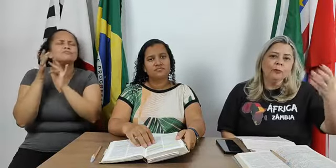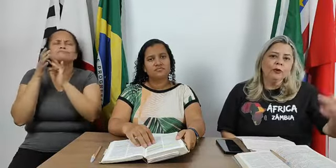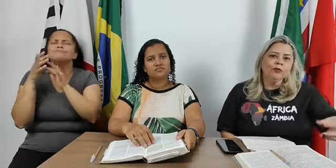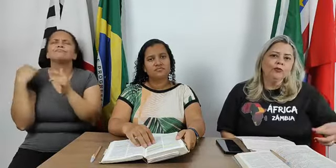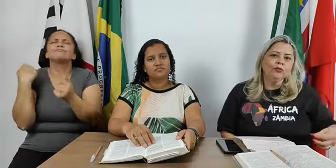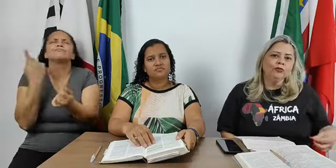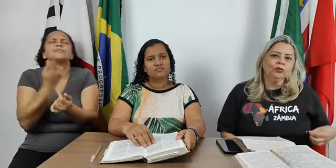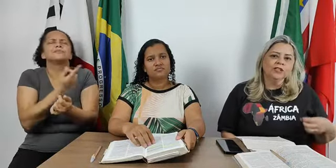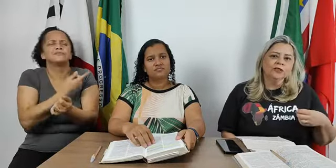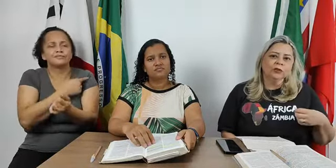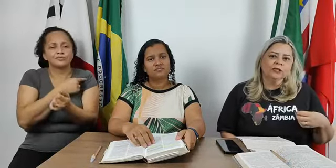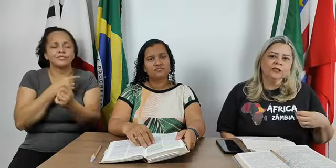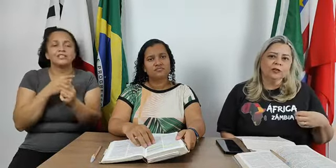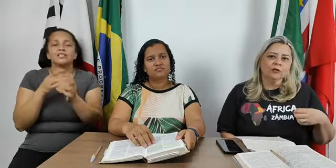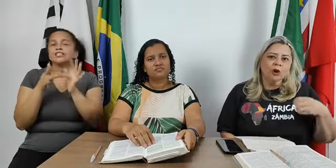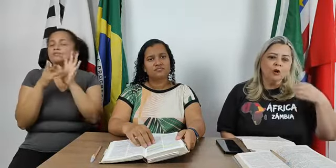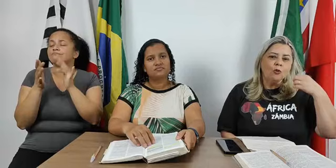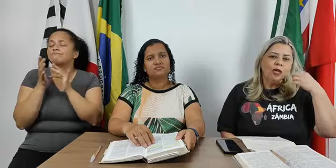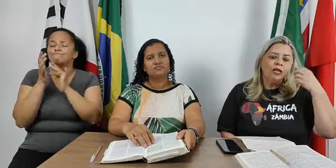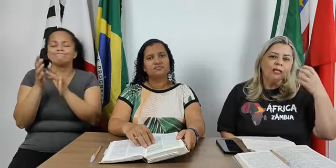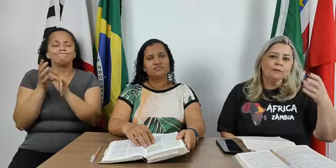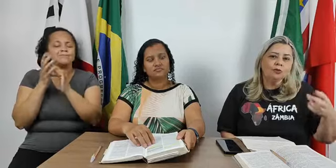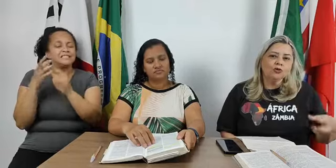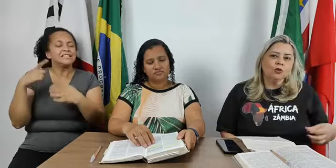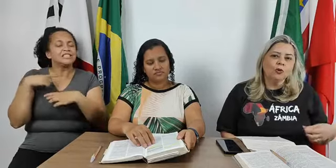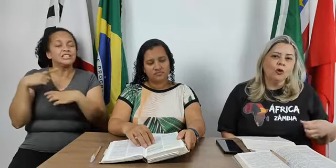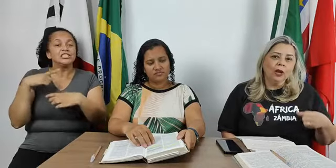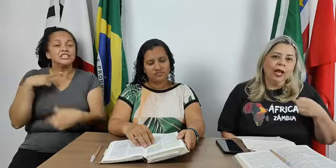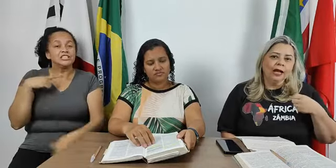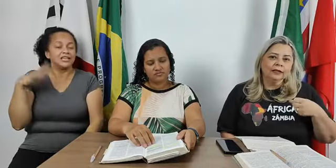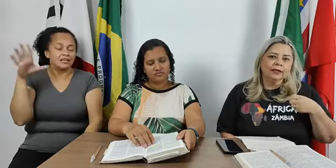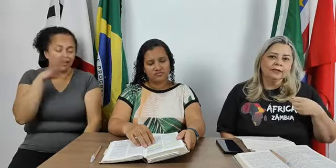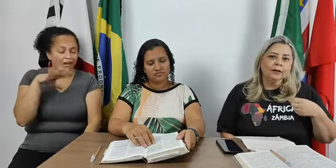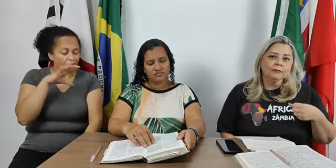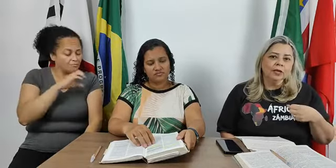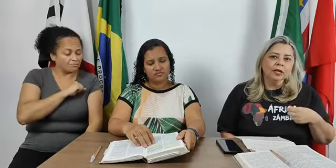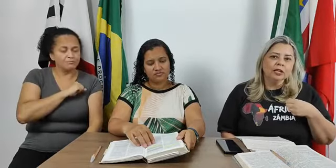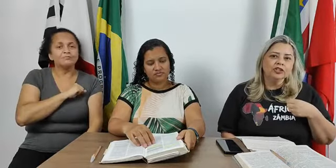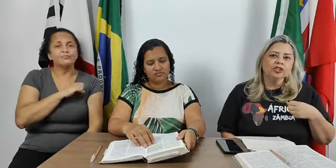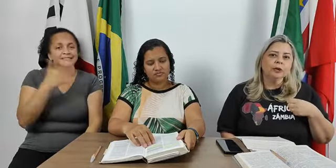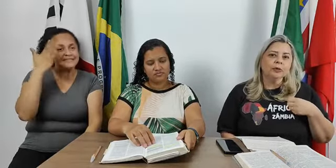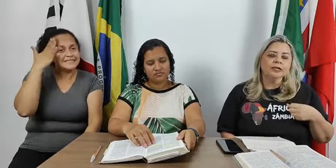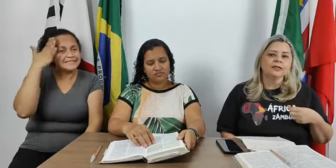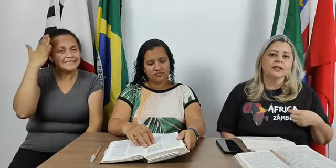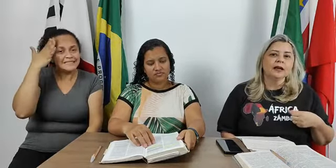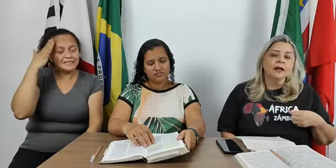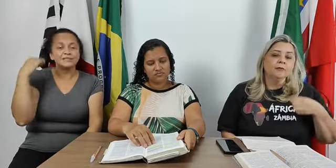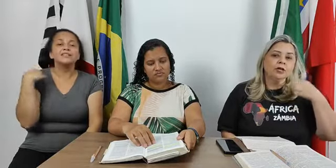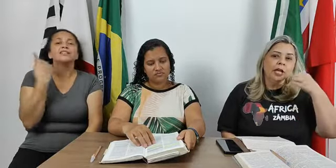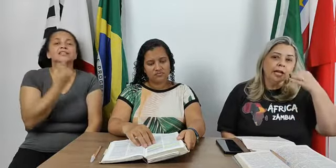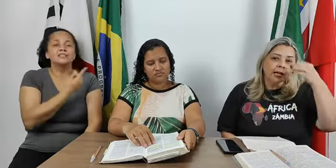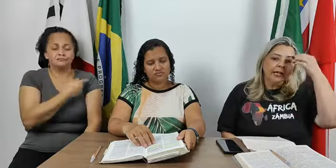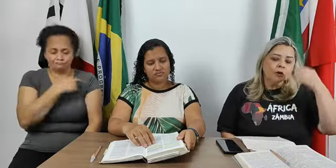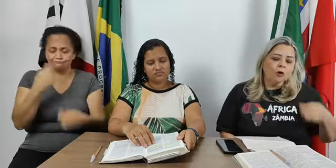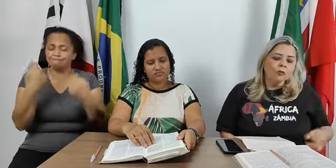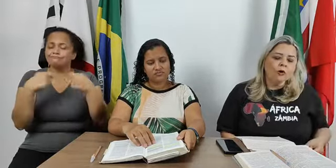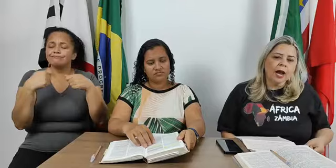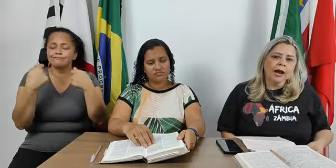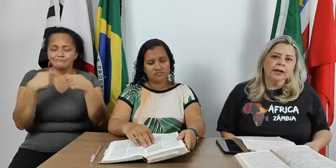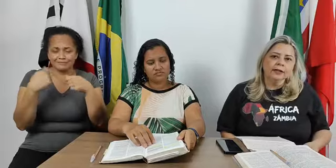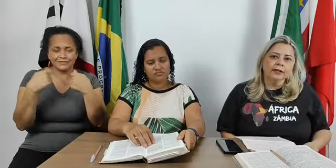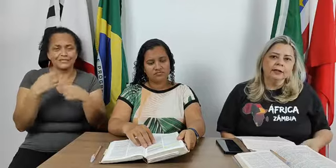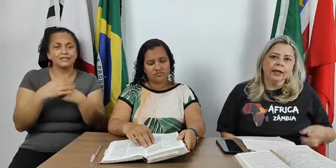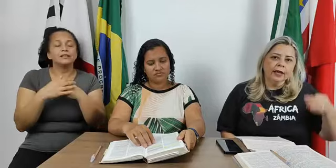ele foi profundo nessa oração, o quanto ele buscou lá, ele sabia que a gente ia precisar, porque ele aqui